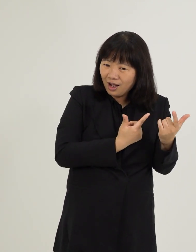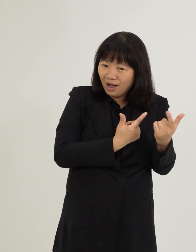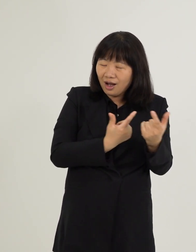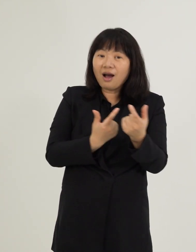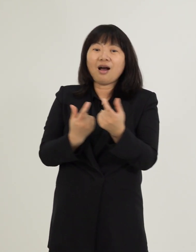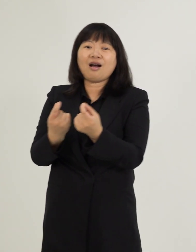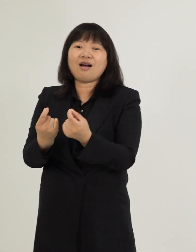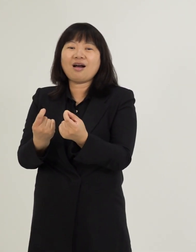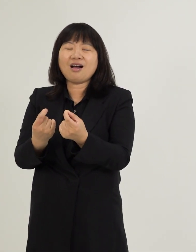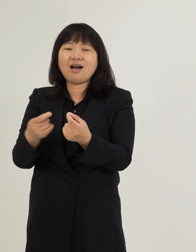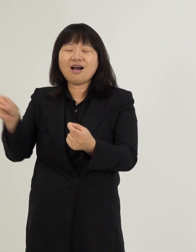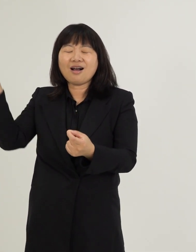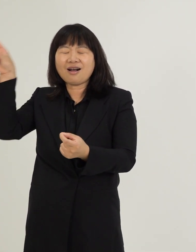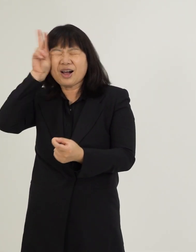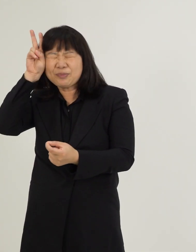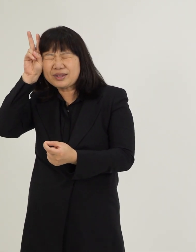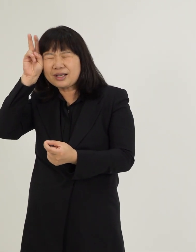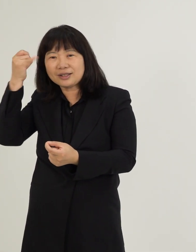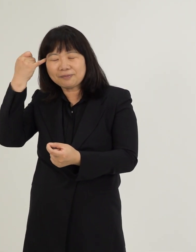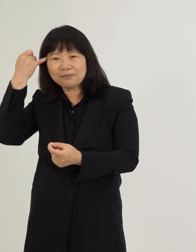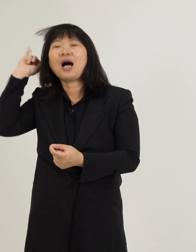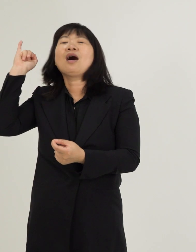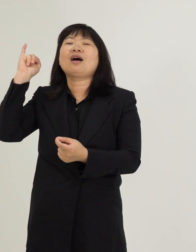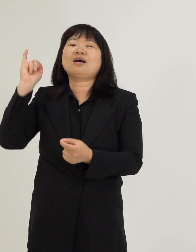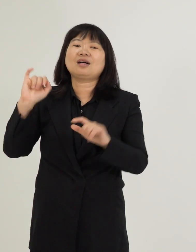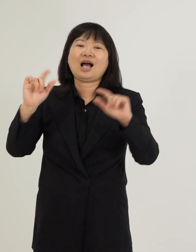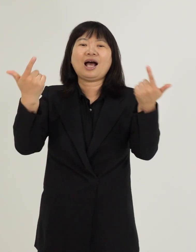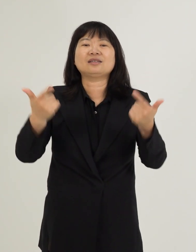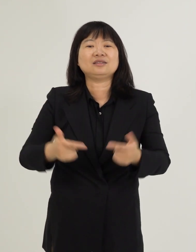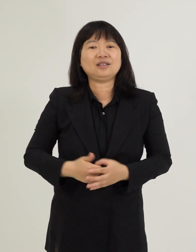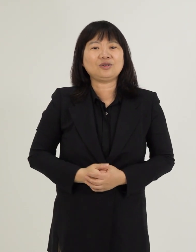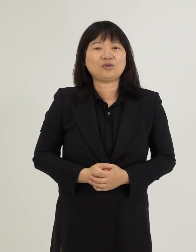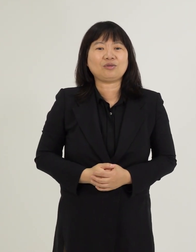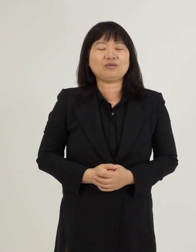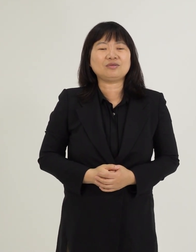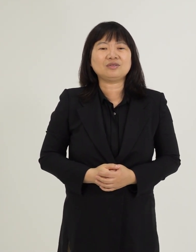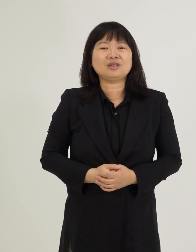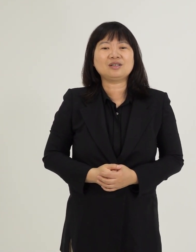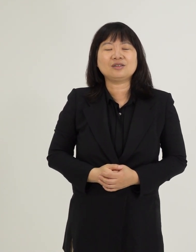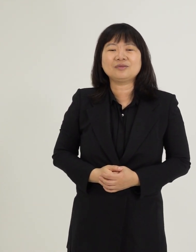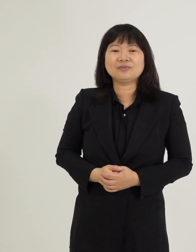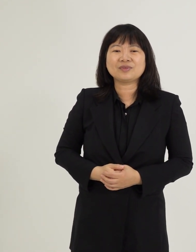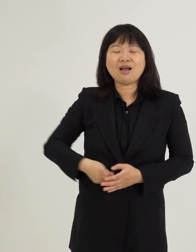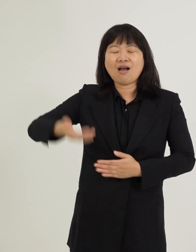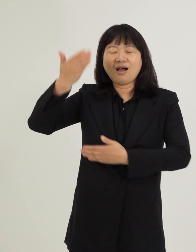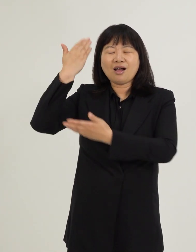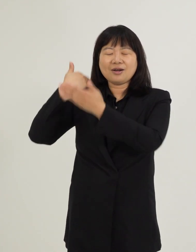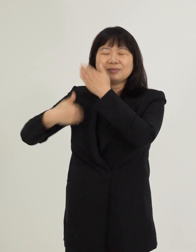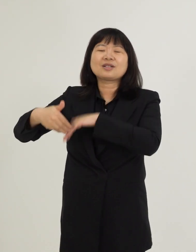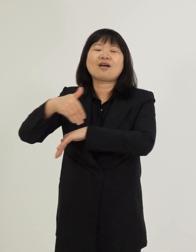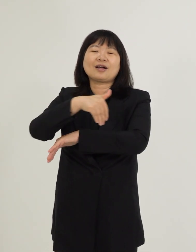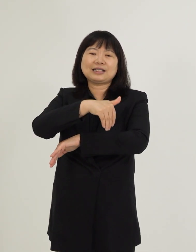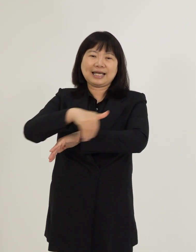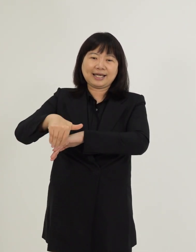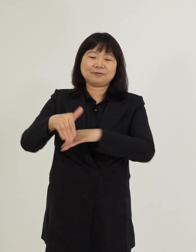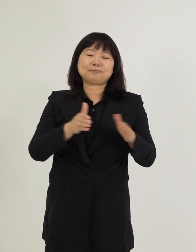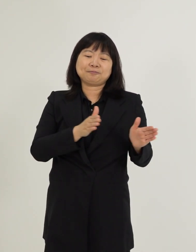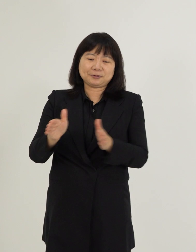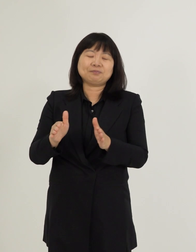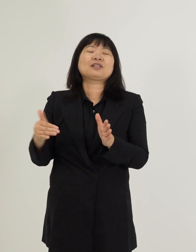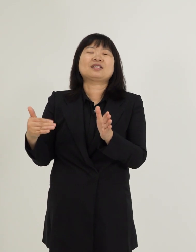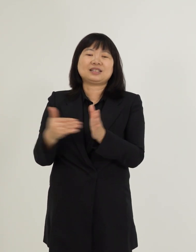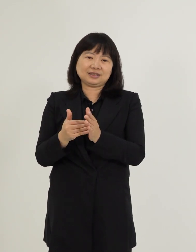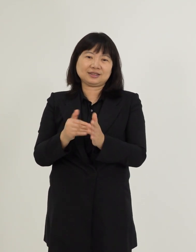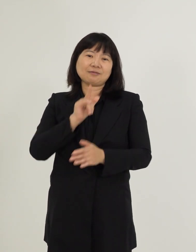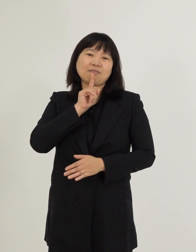어느 날 갑자기 돌발 영상처럼 그렇게 펼쳐진 게 아니란 말이에요. 자, 그러면 이제